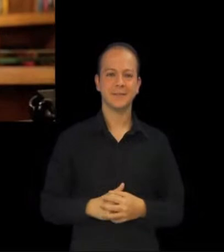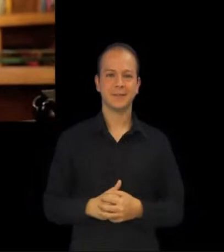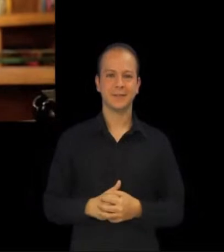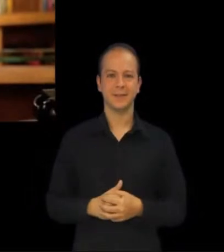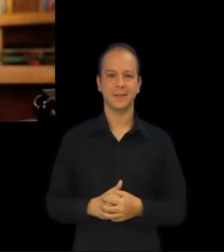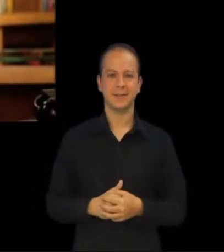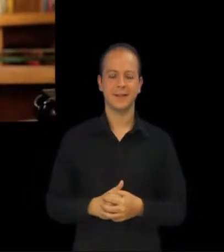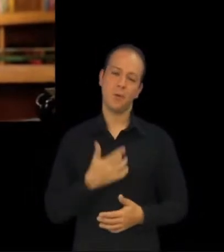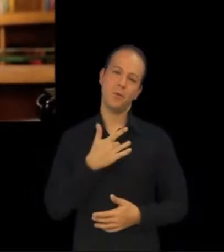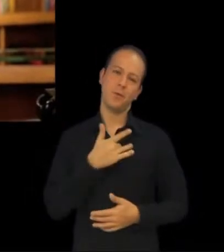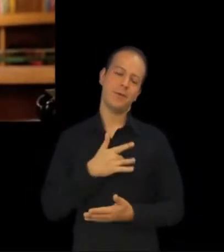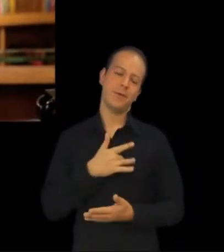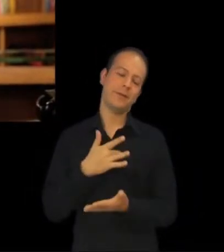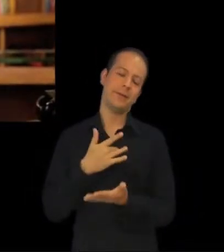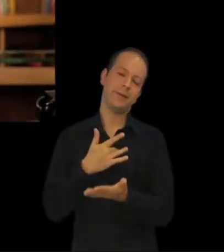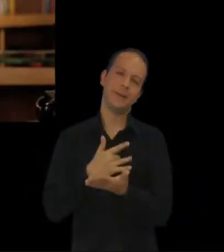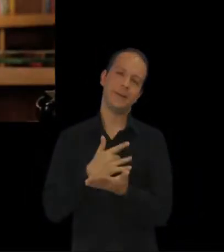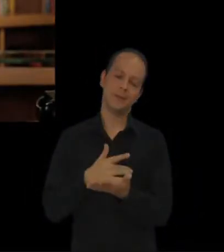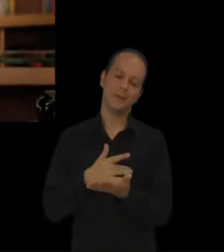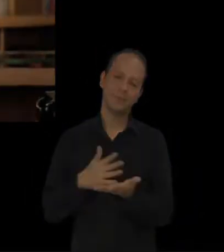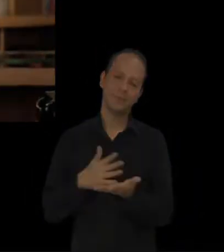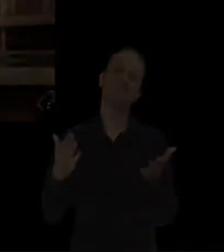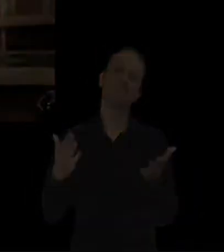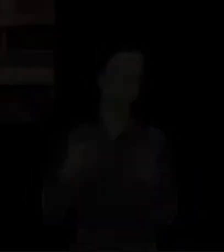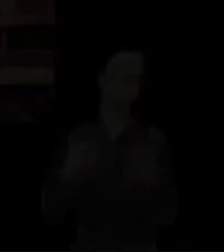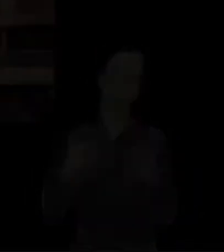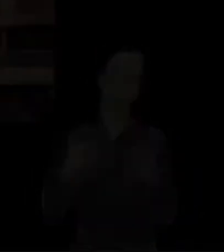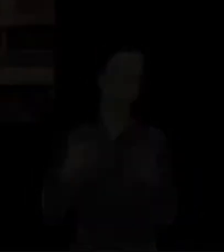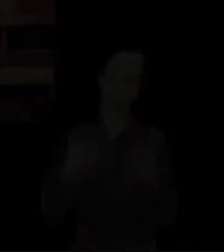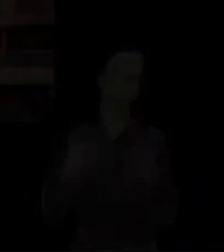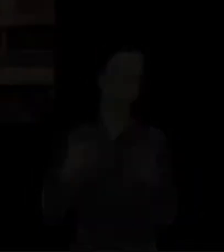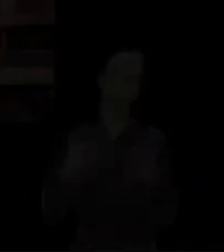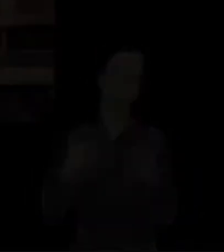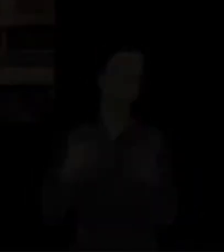Coitado, né? Créditos finais.